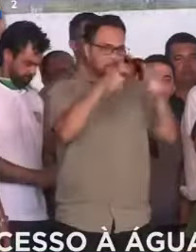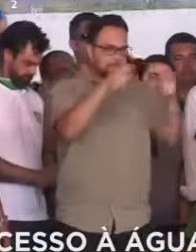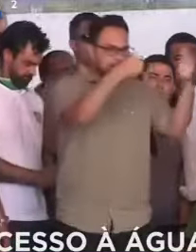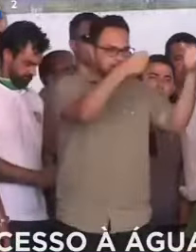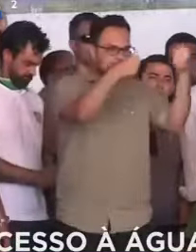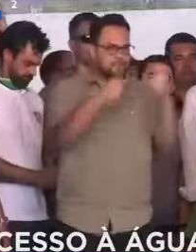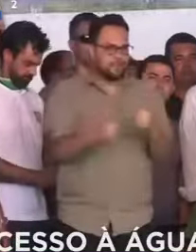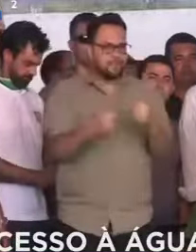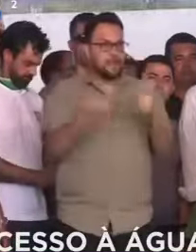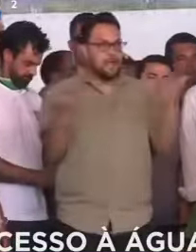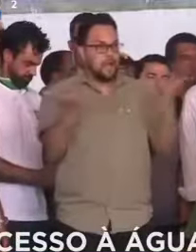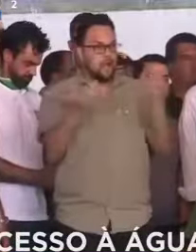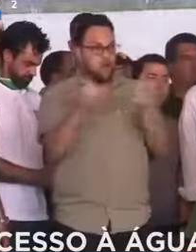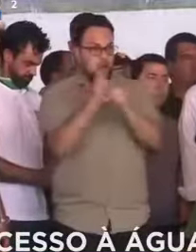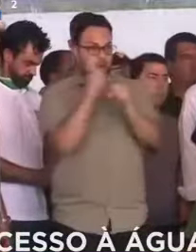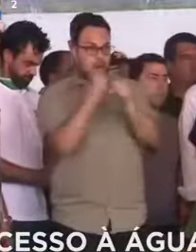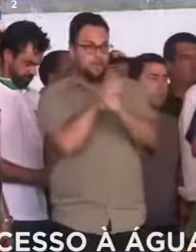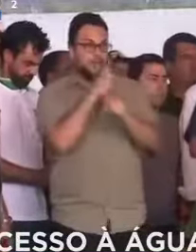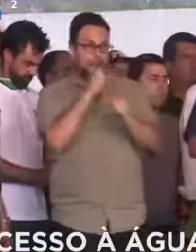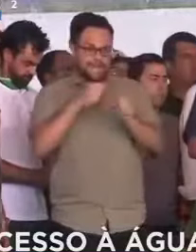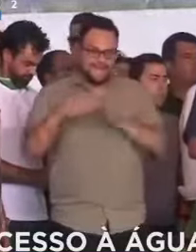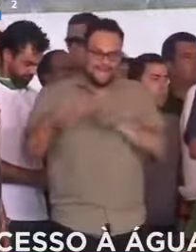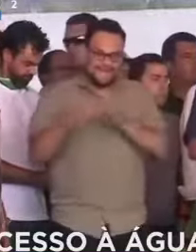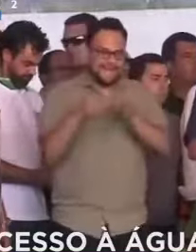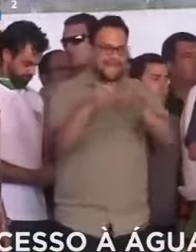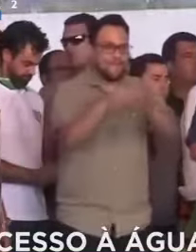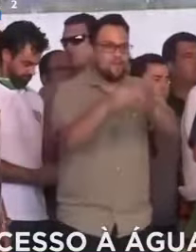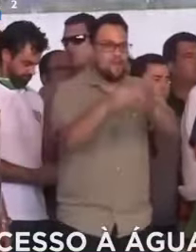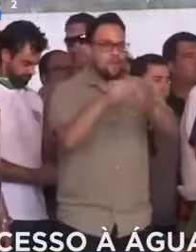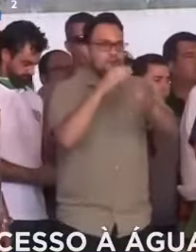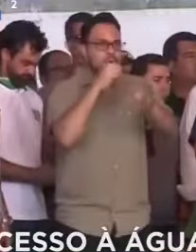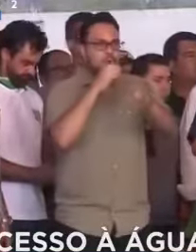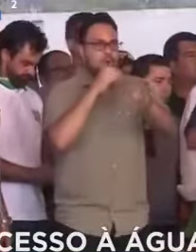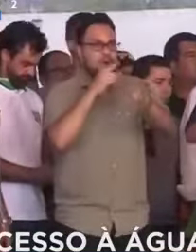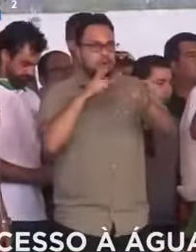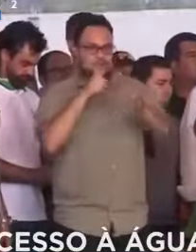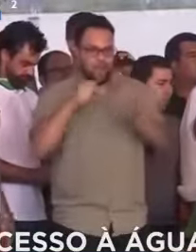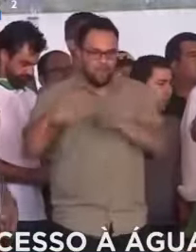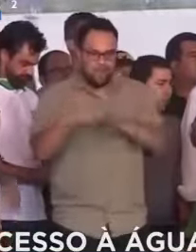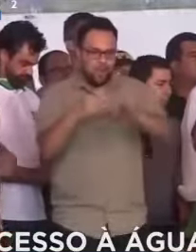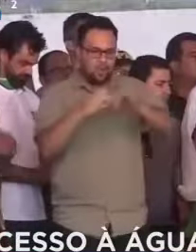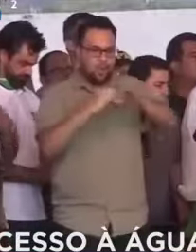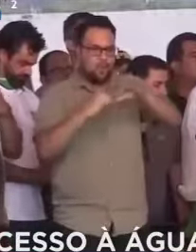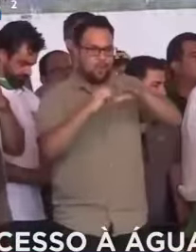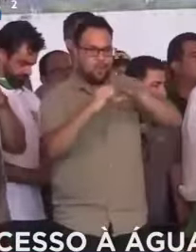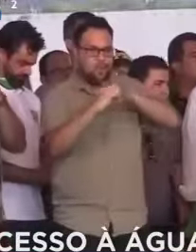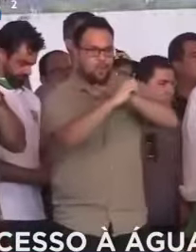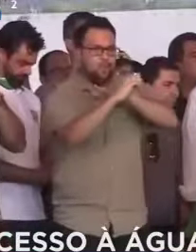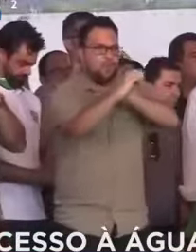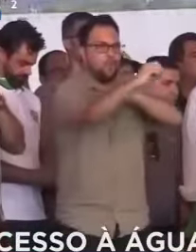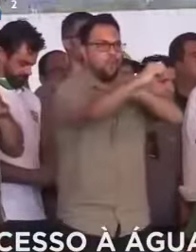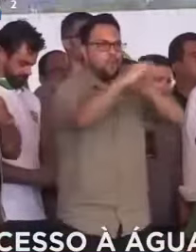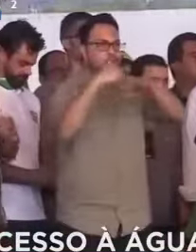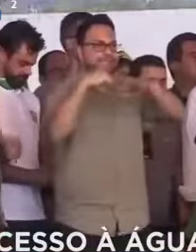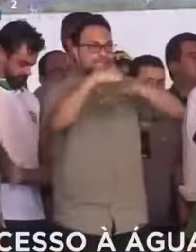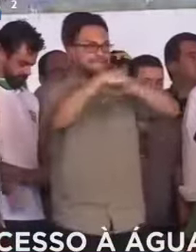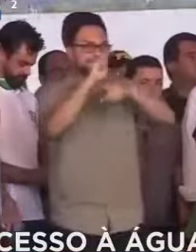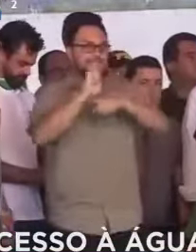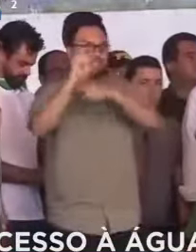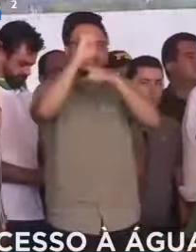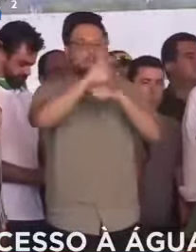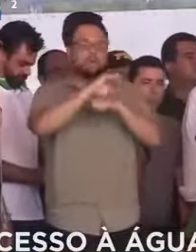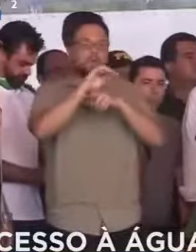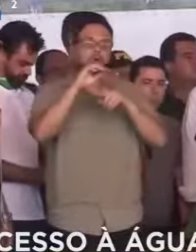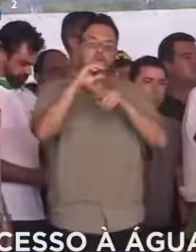Essa transposição foi prometida para 2010. Depois passou para 2012 e